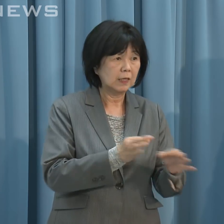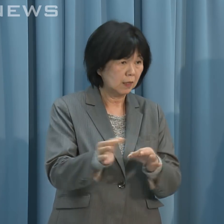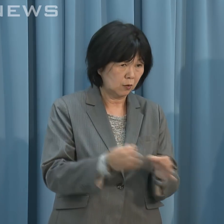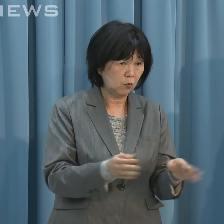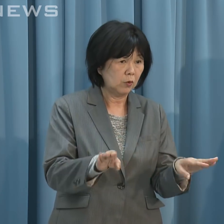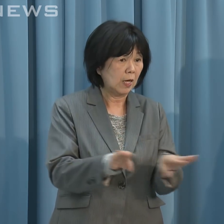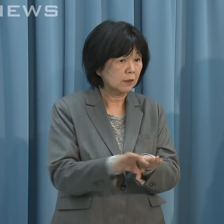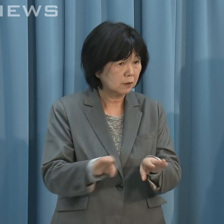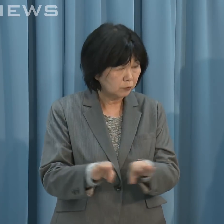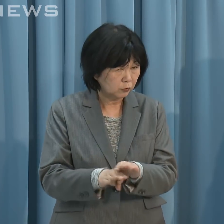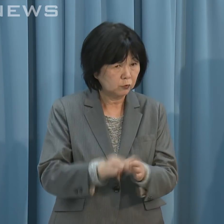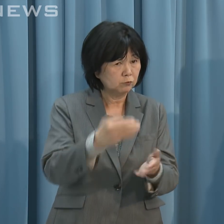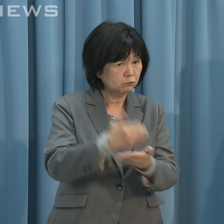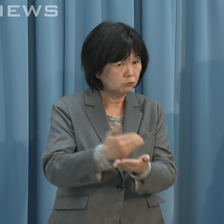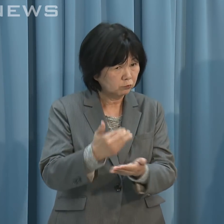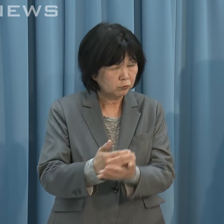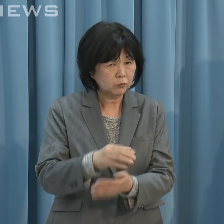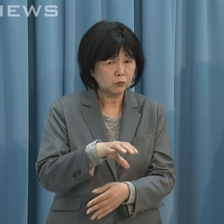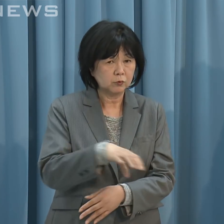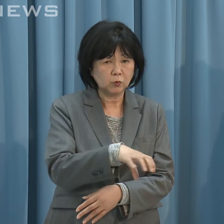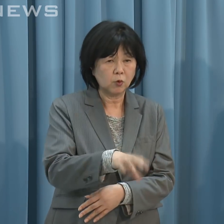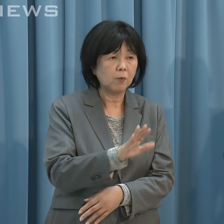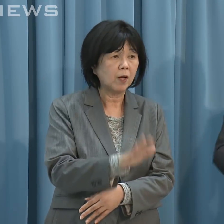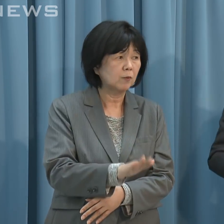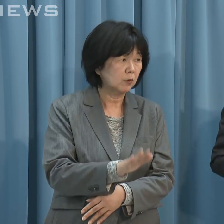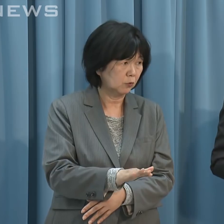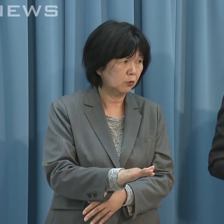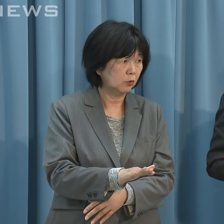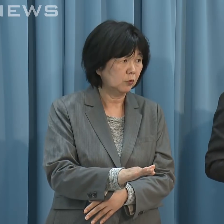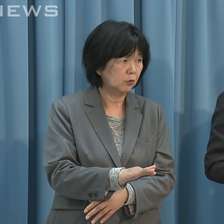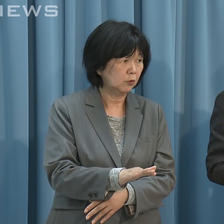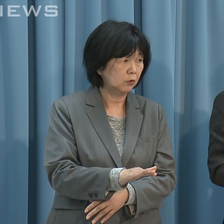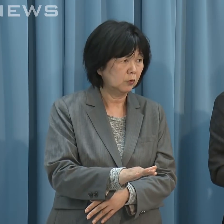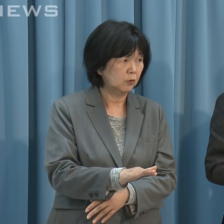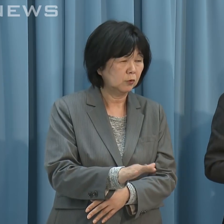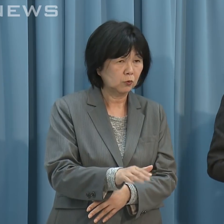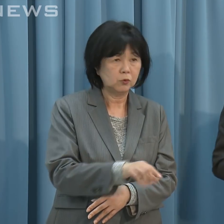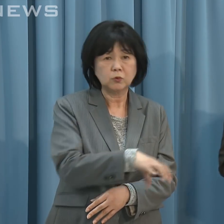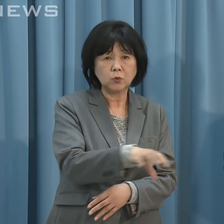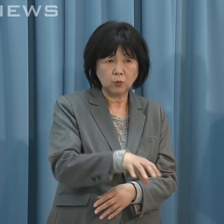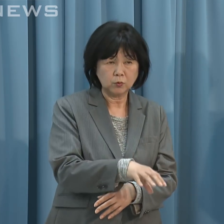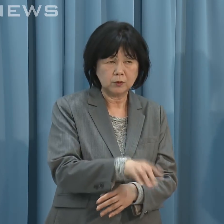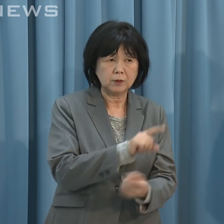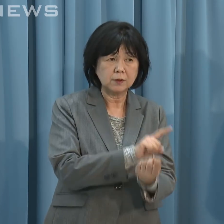けど、県として独自にこう、まあ、消費施設などへの支援、